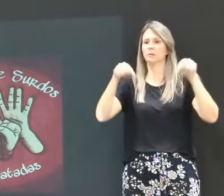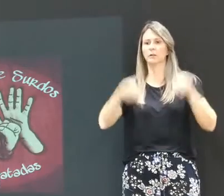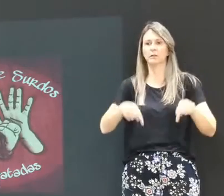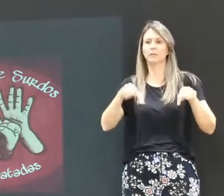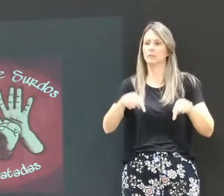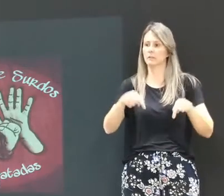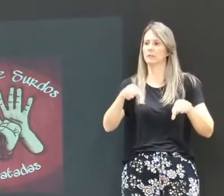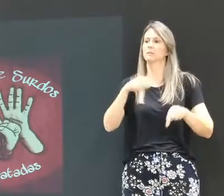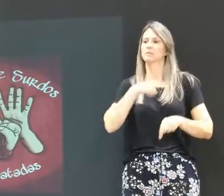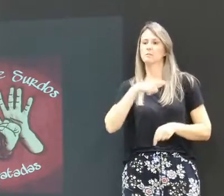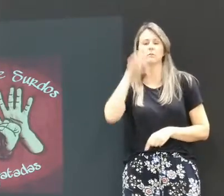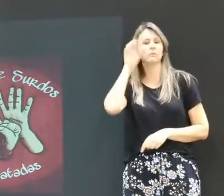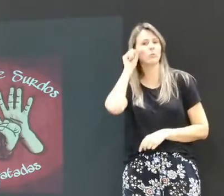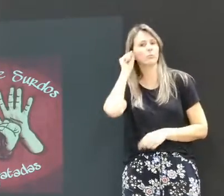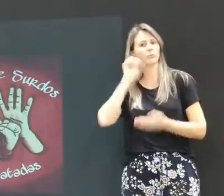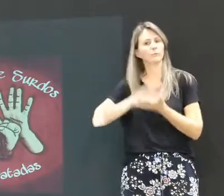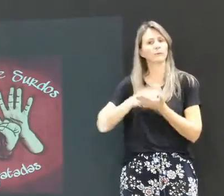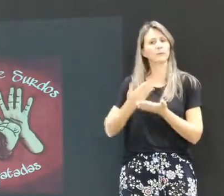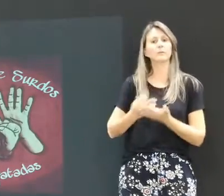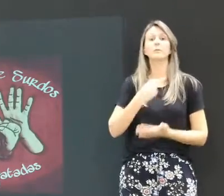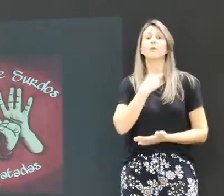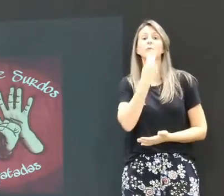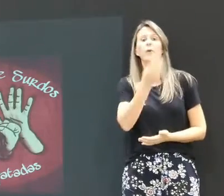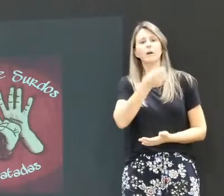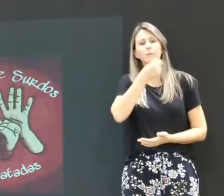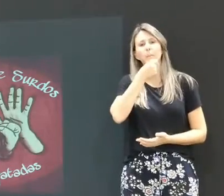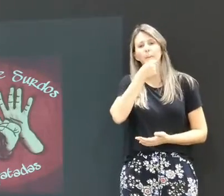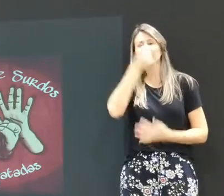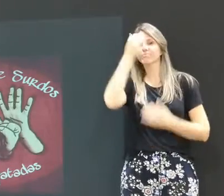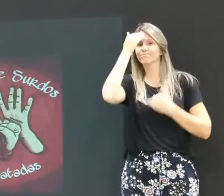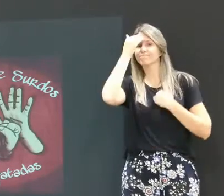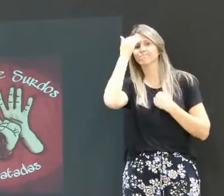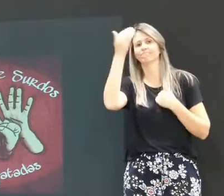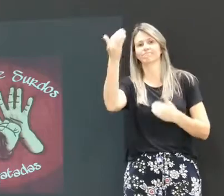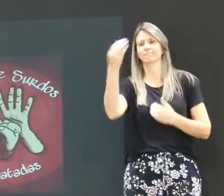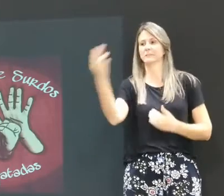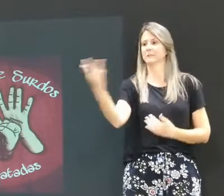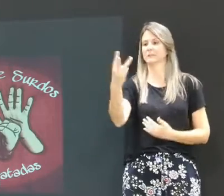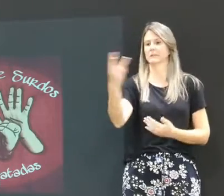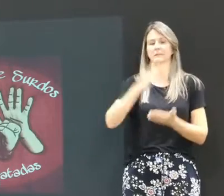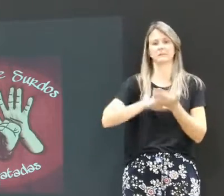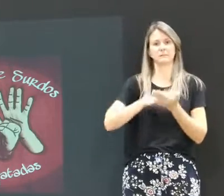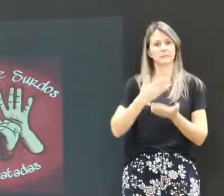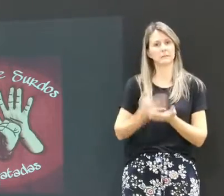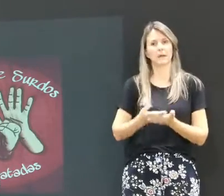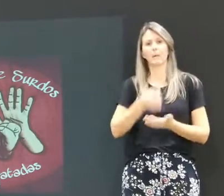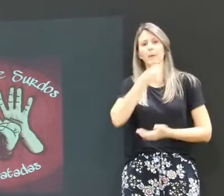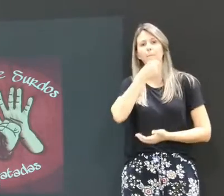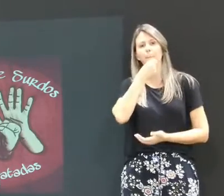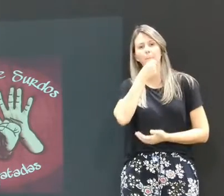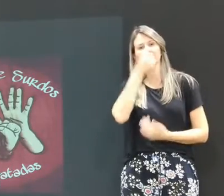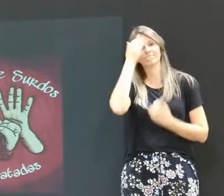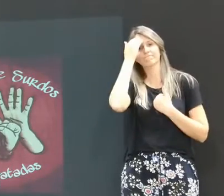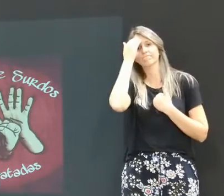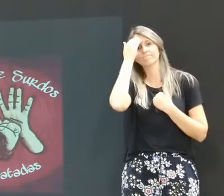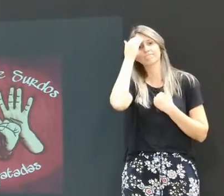aqui, né? Também tem alguns ouvintes, o intérprete fazendo a voz. Agradecemos, né, aos 3 intérpretes que estão aqui, a